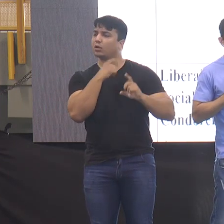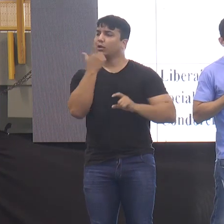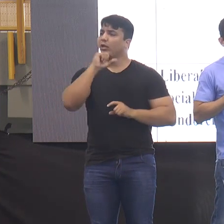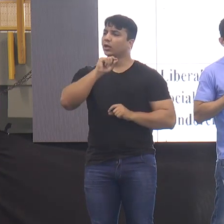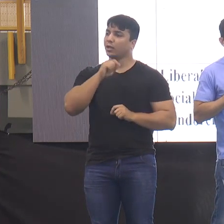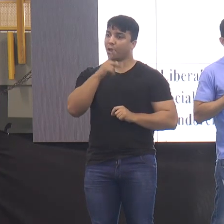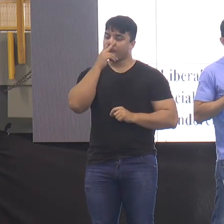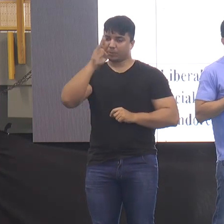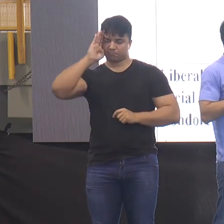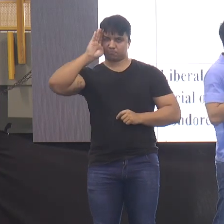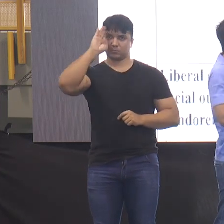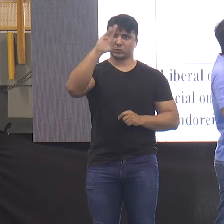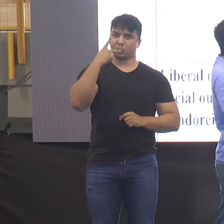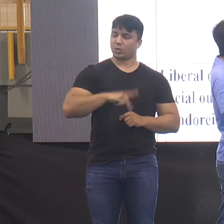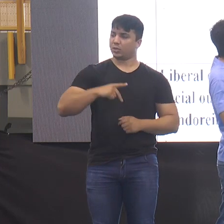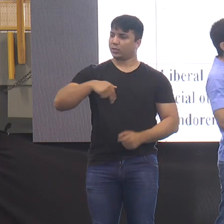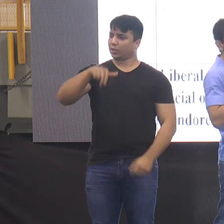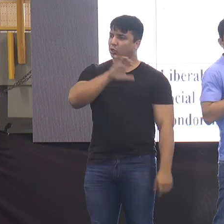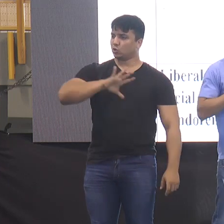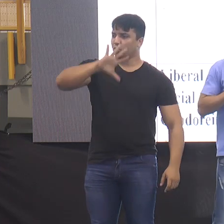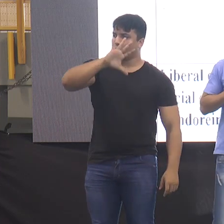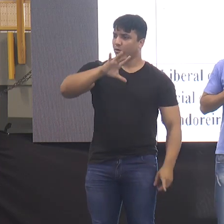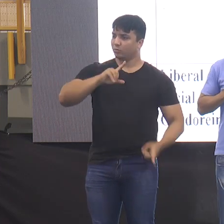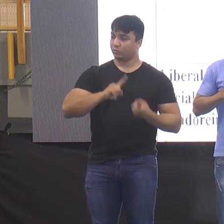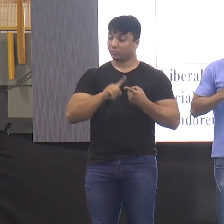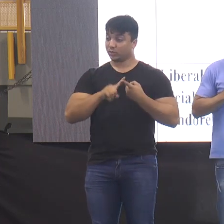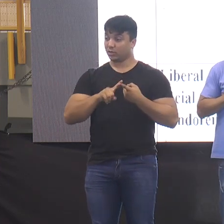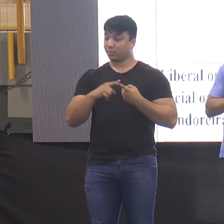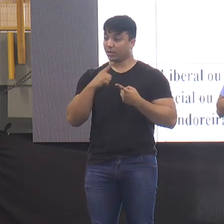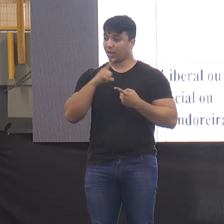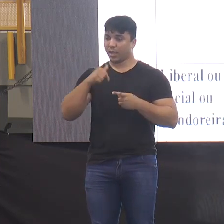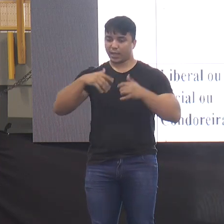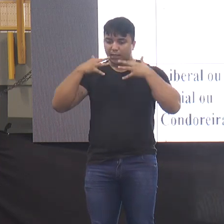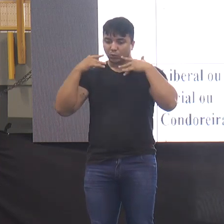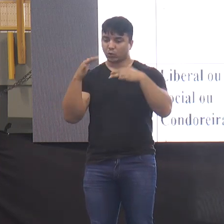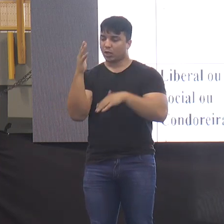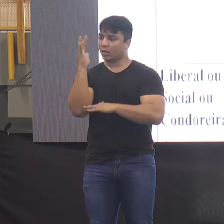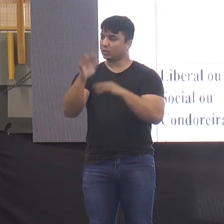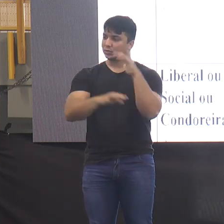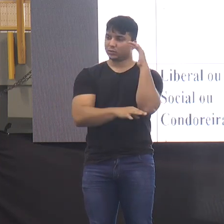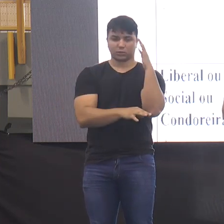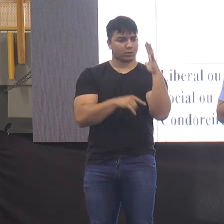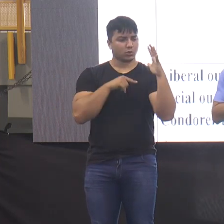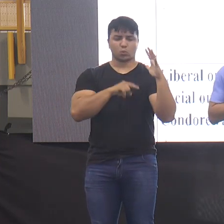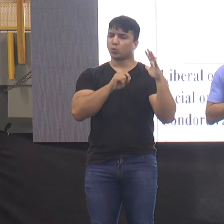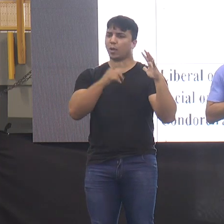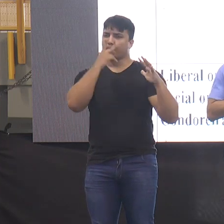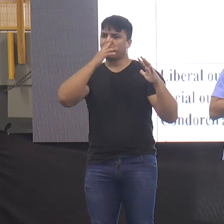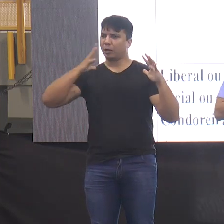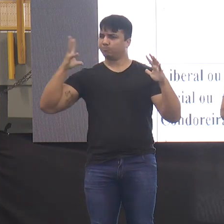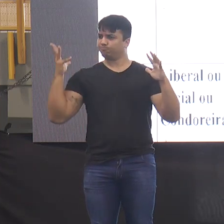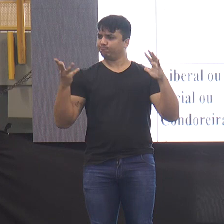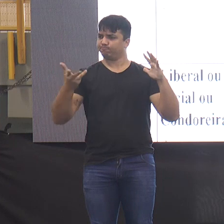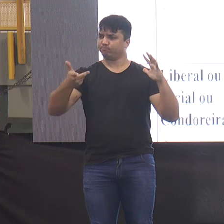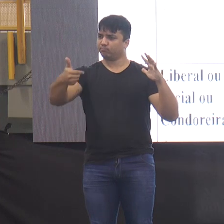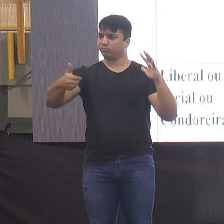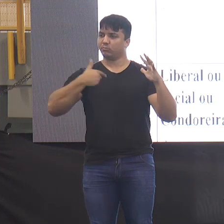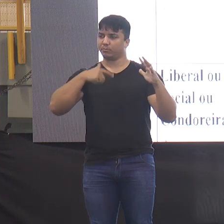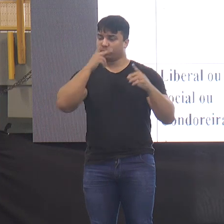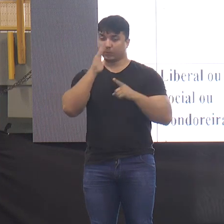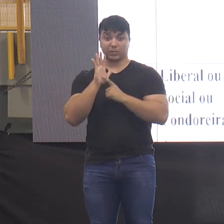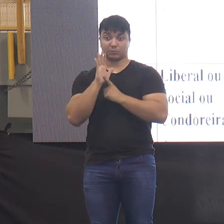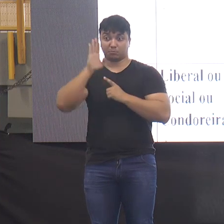transformando-o em herói nacional, idealizando a natureza, transformando a natureza em símbolo